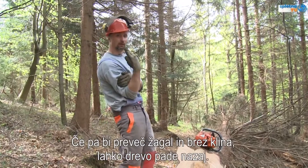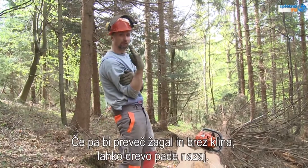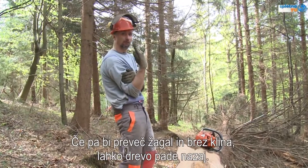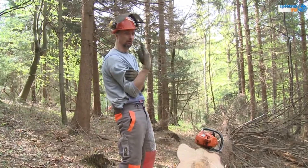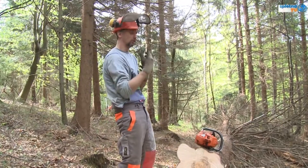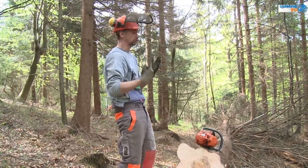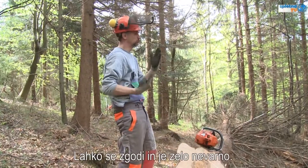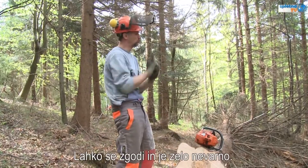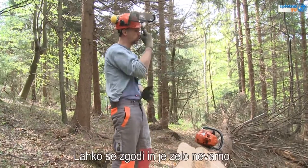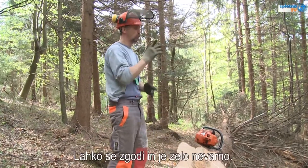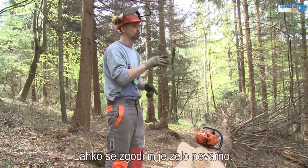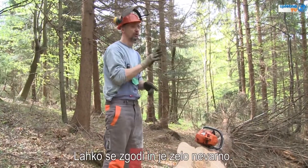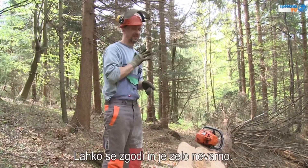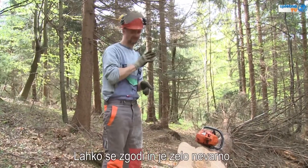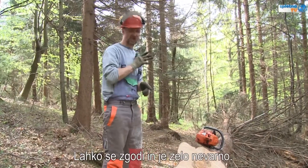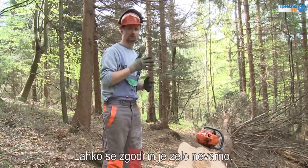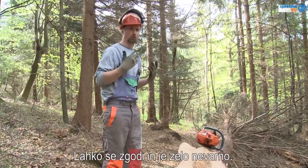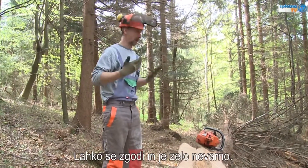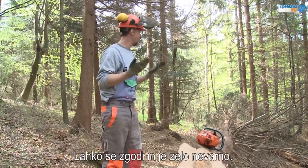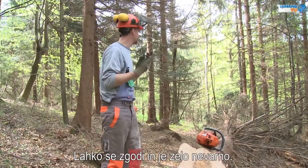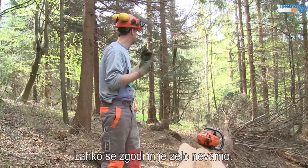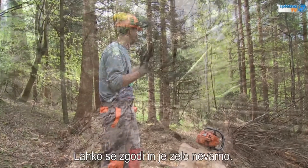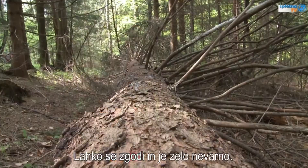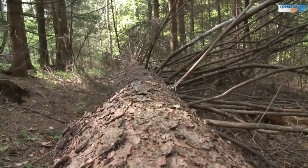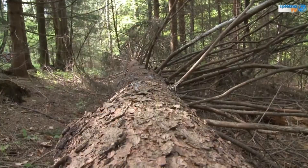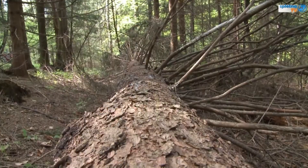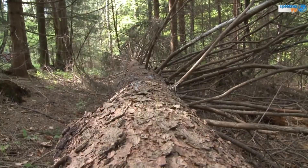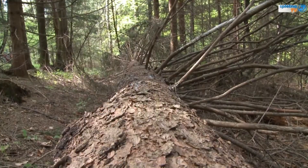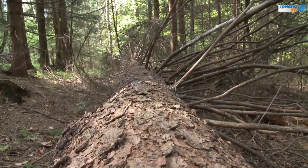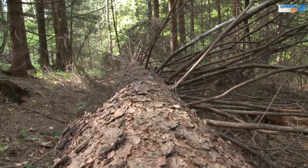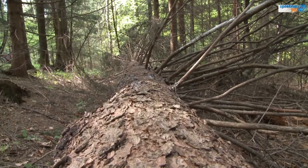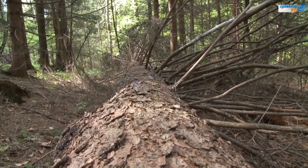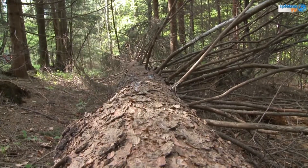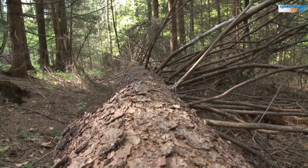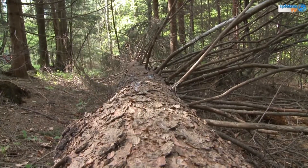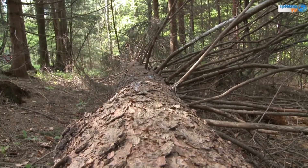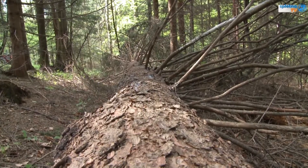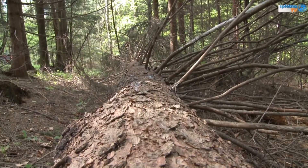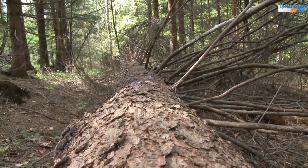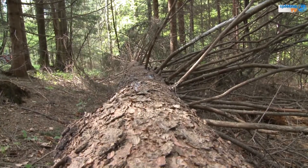that